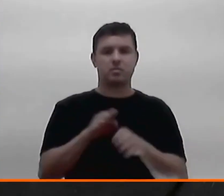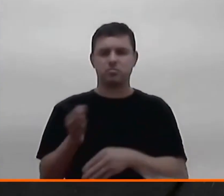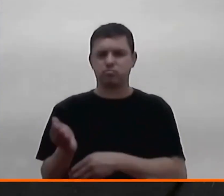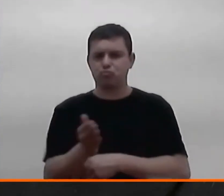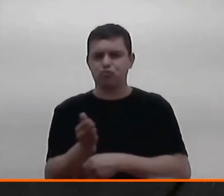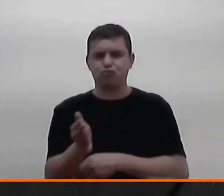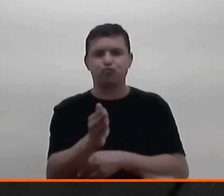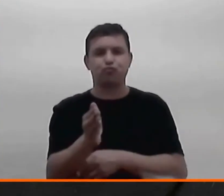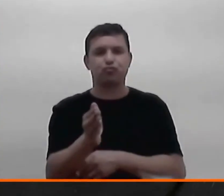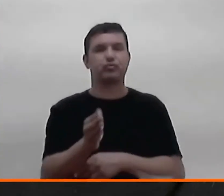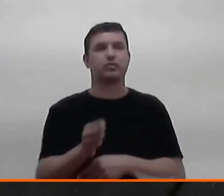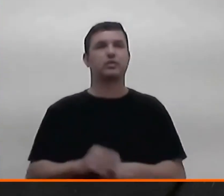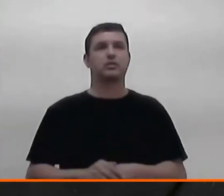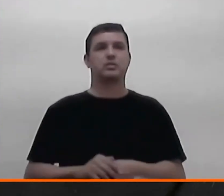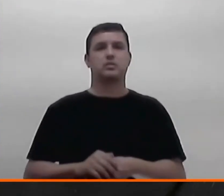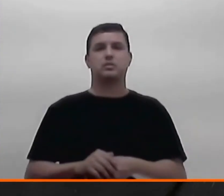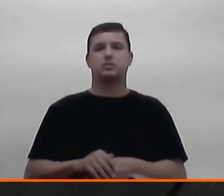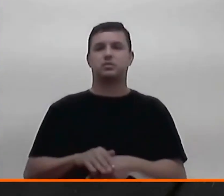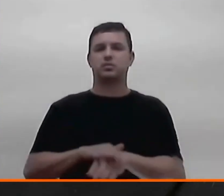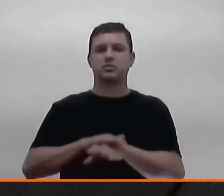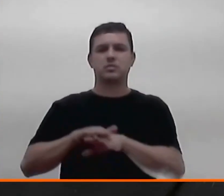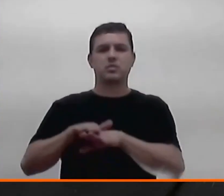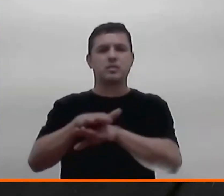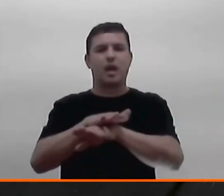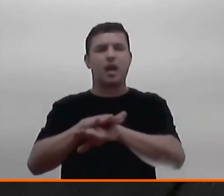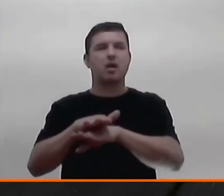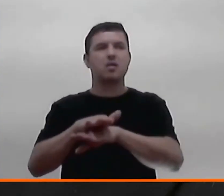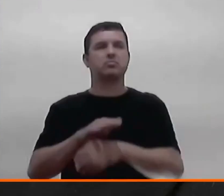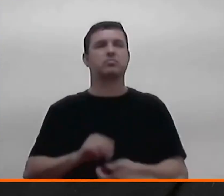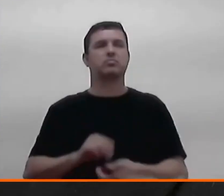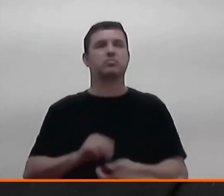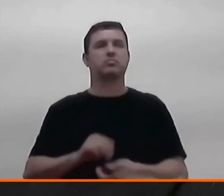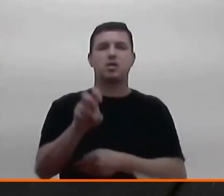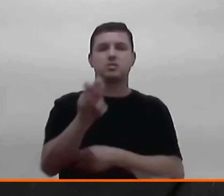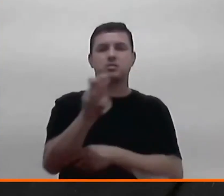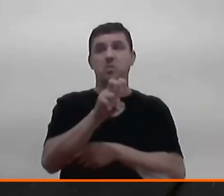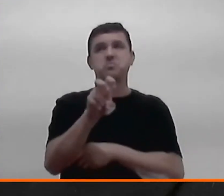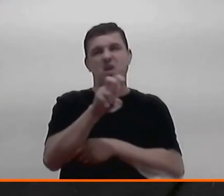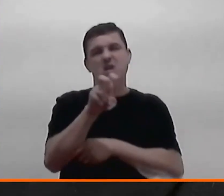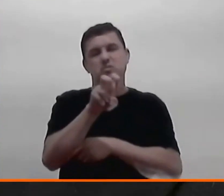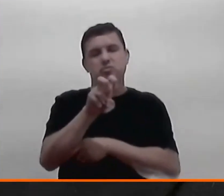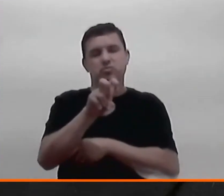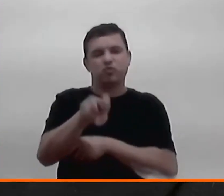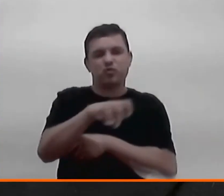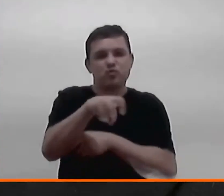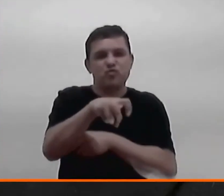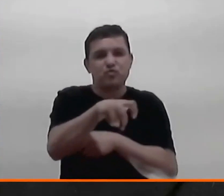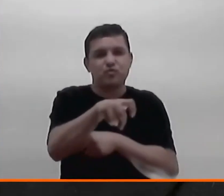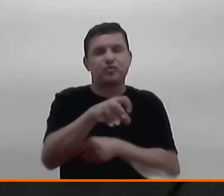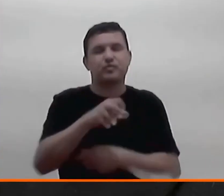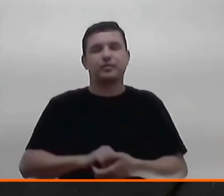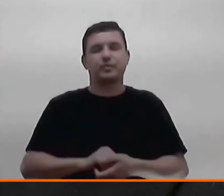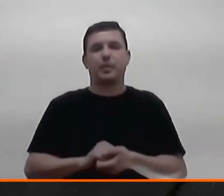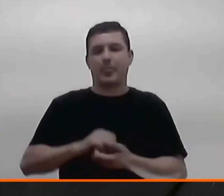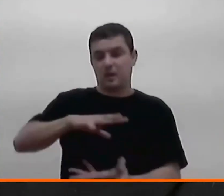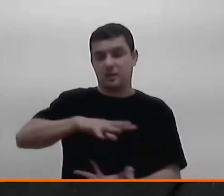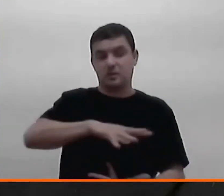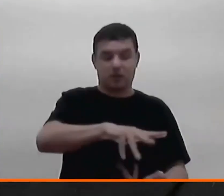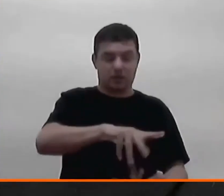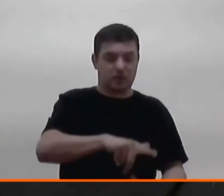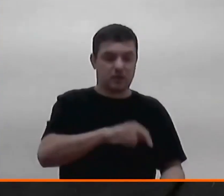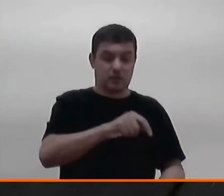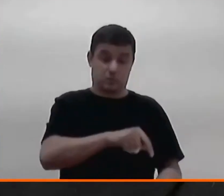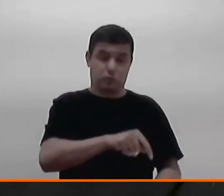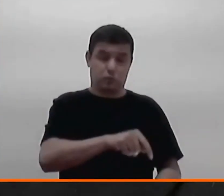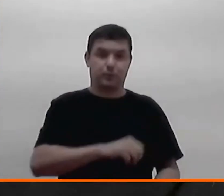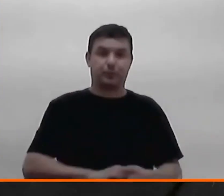aqueles que são com Satanás, que vivem aqui na terra. Então o Senhor